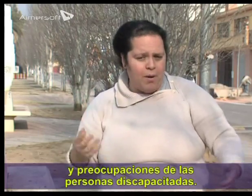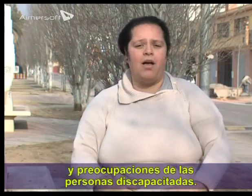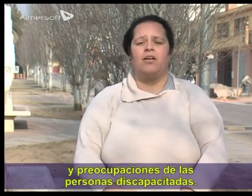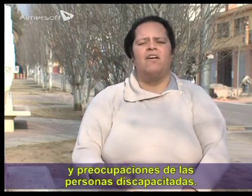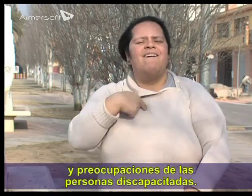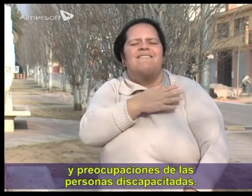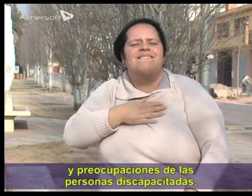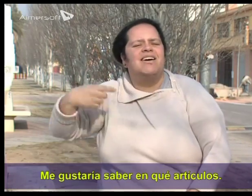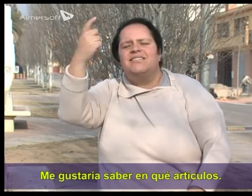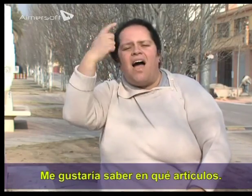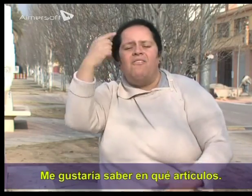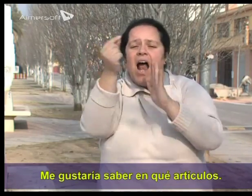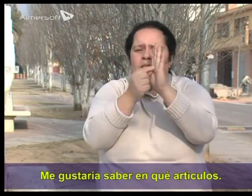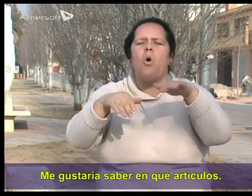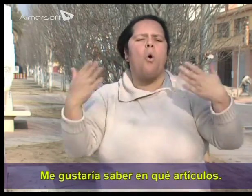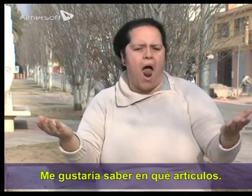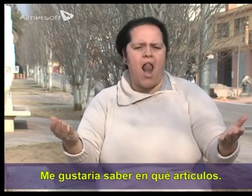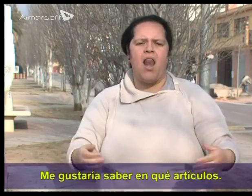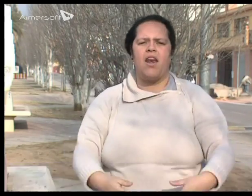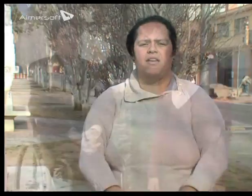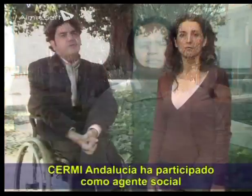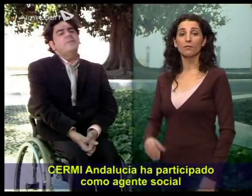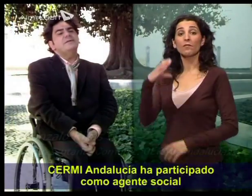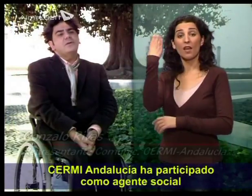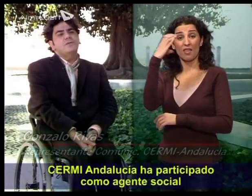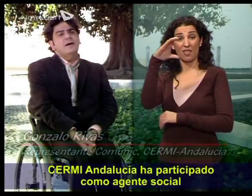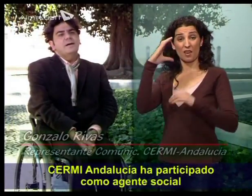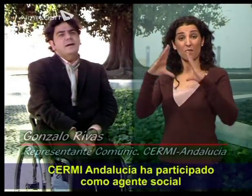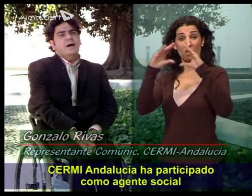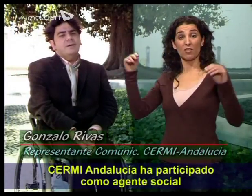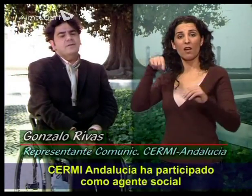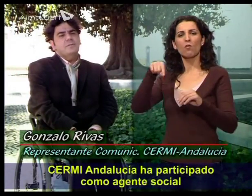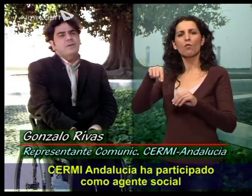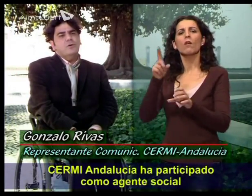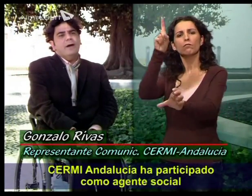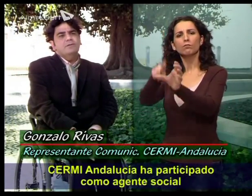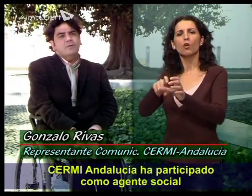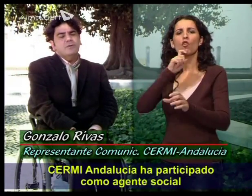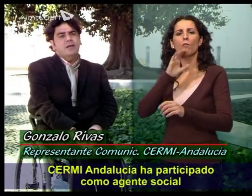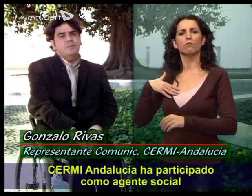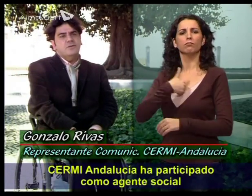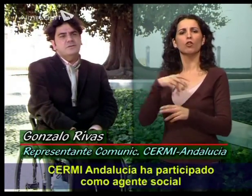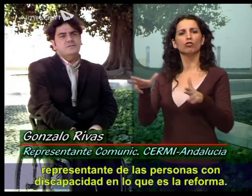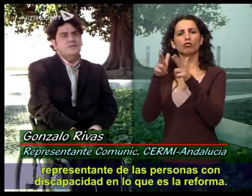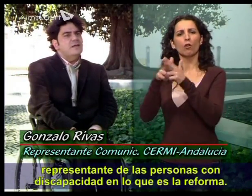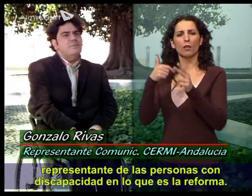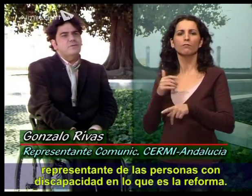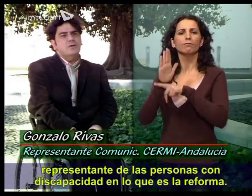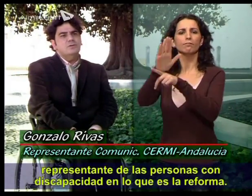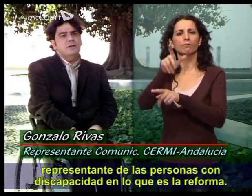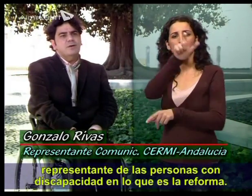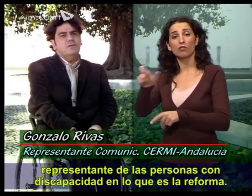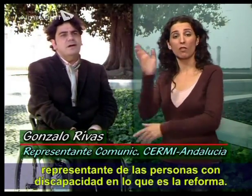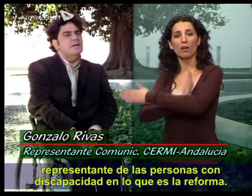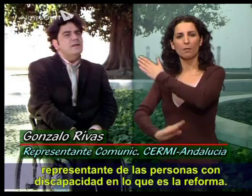personas discapacitadas. Me gustaría saber en qué artículos. Sermi Andalucía ha participado como agente social, representante de las